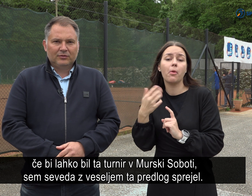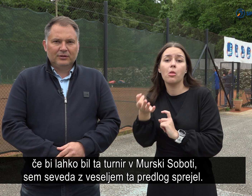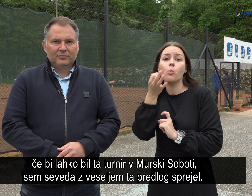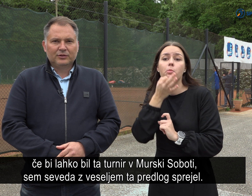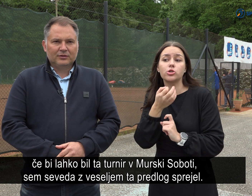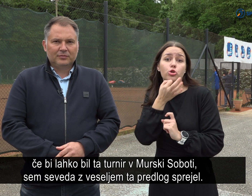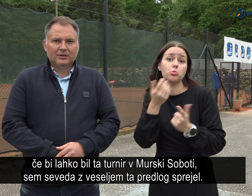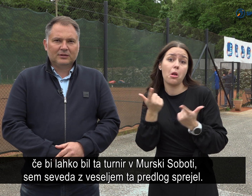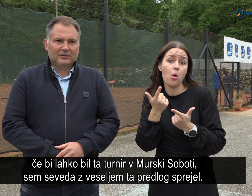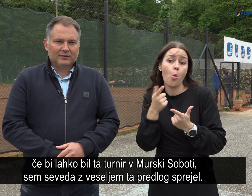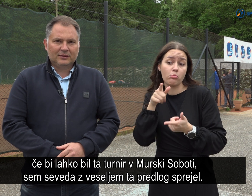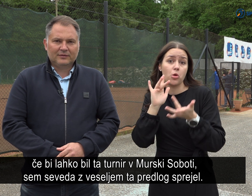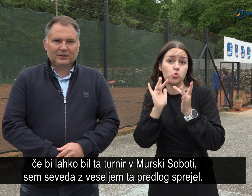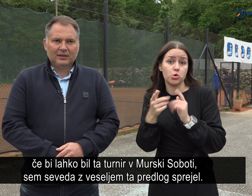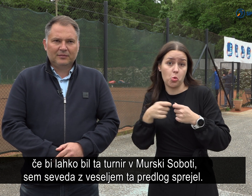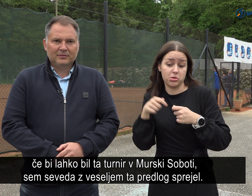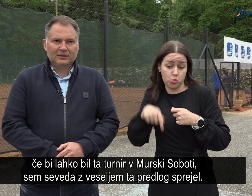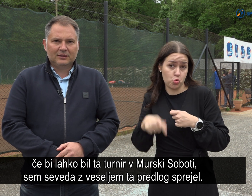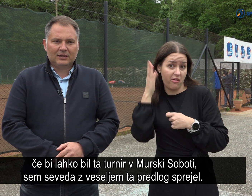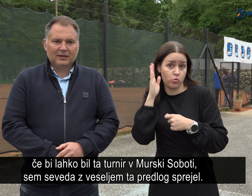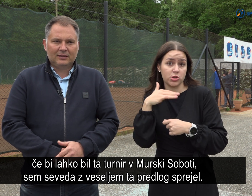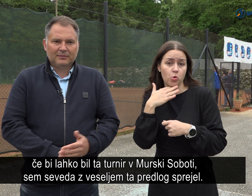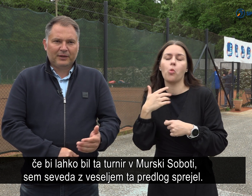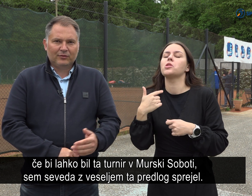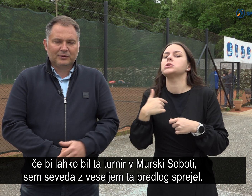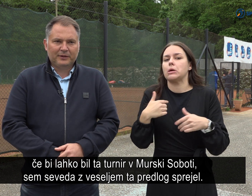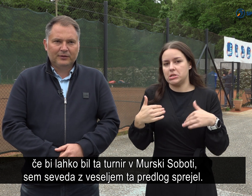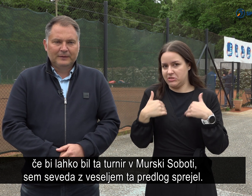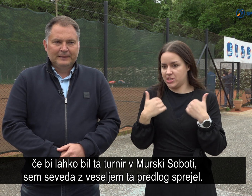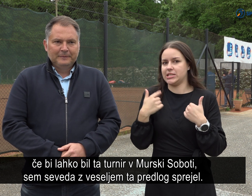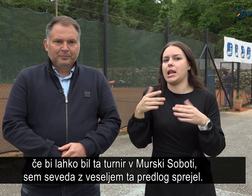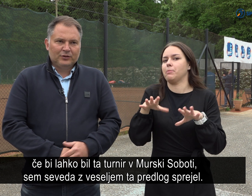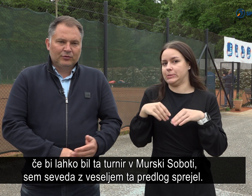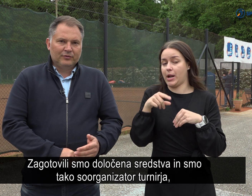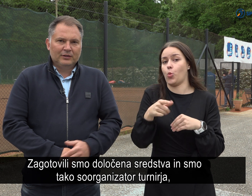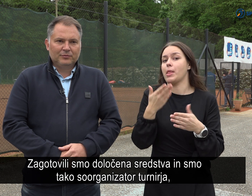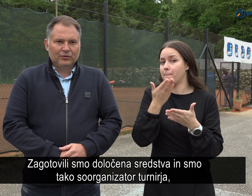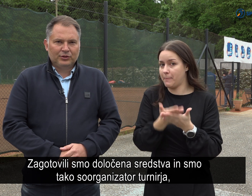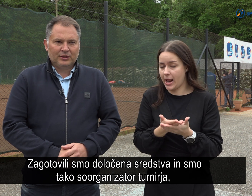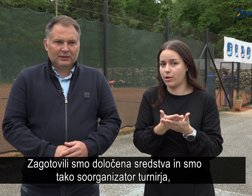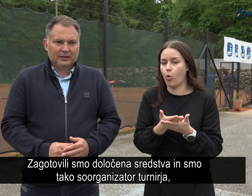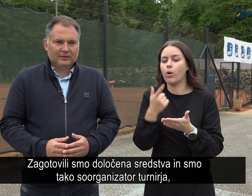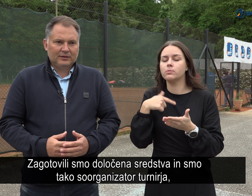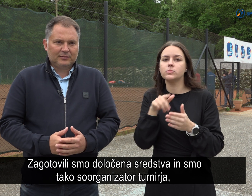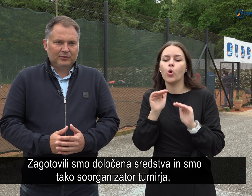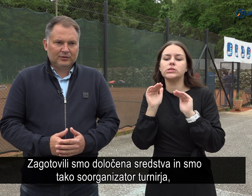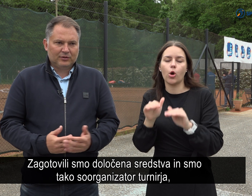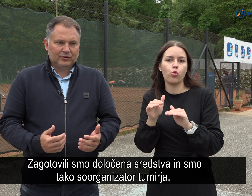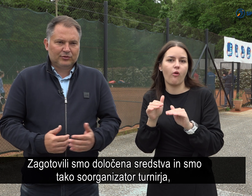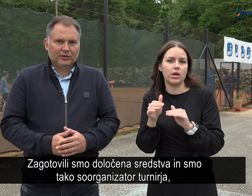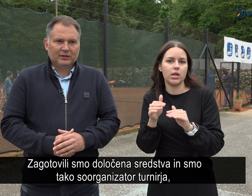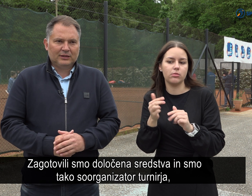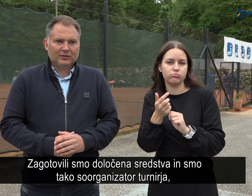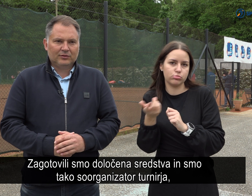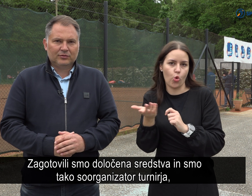bil ta turnir v Murski Soboti, sem seveda z veseljem ta predlog sprejel. Zagotovili smo določena sredstva in smo